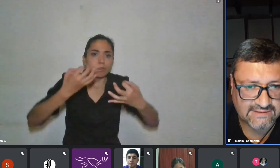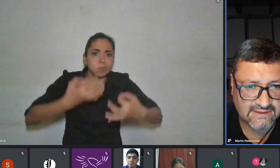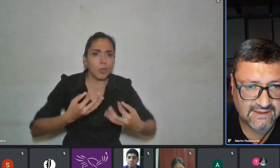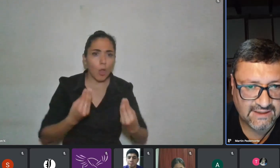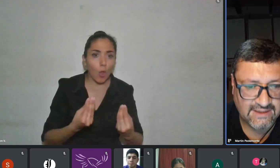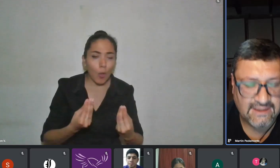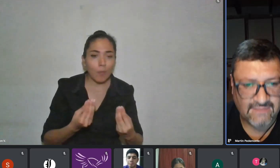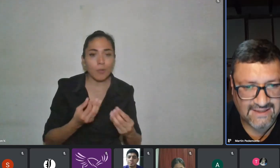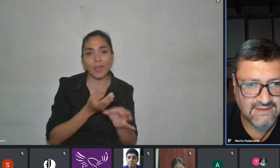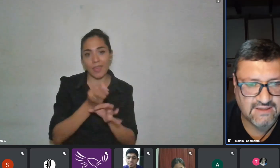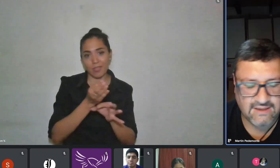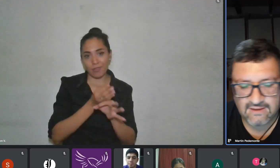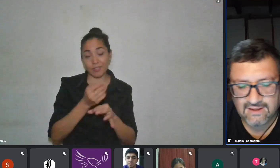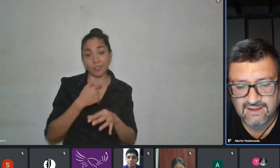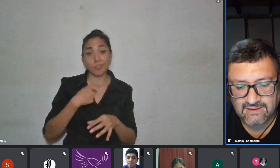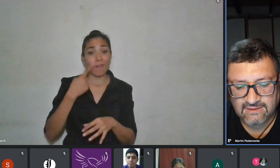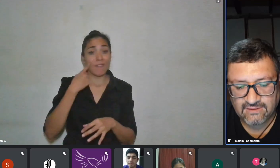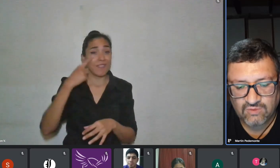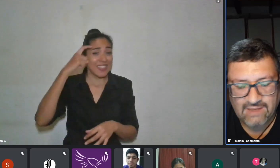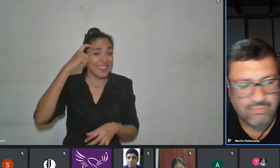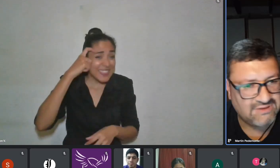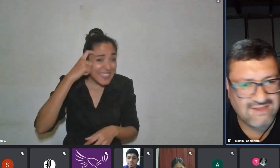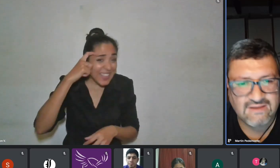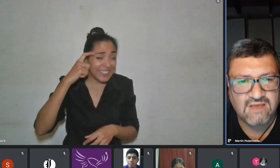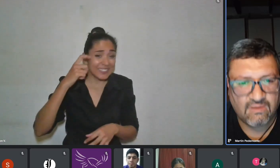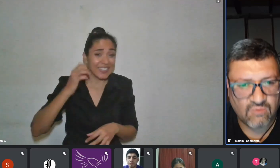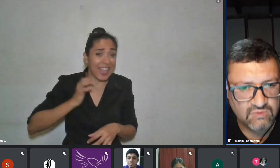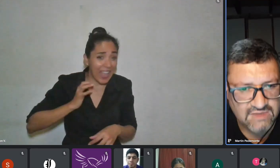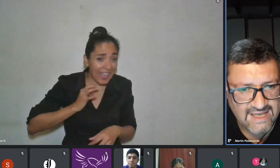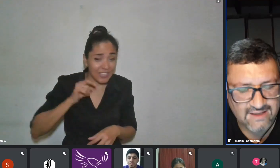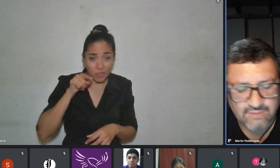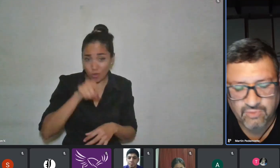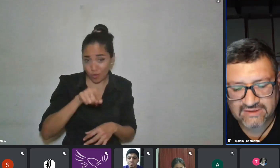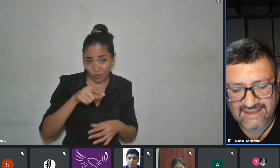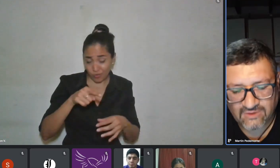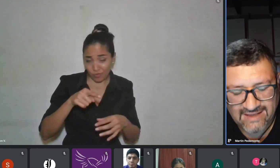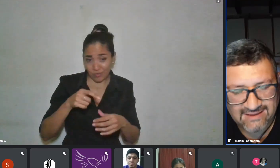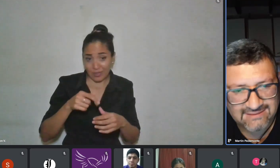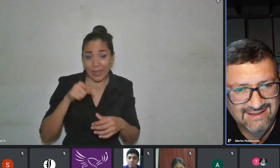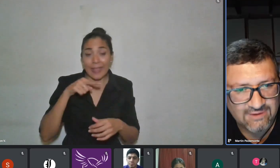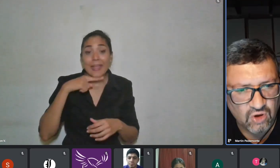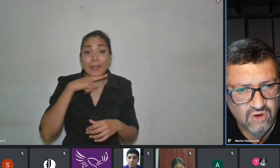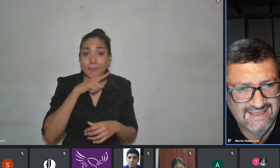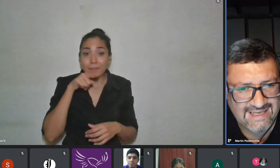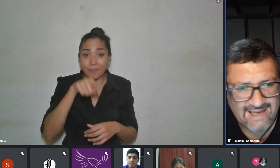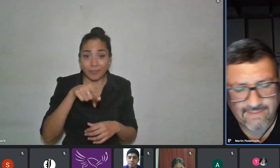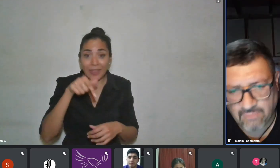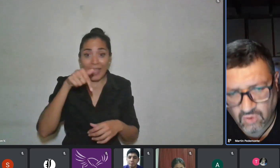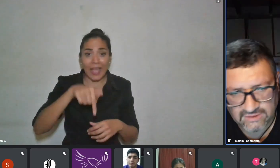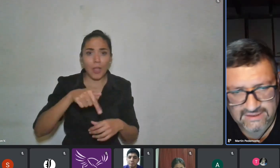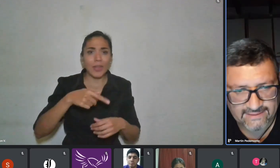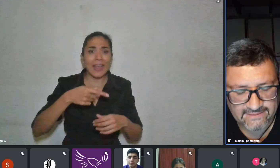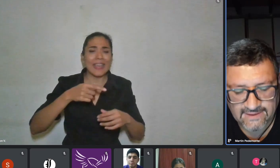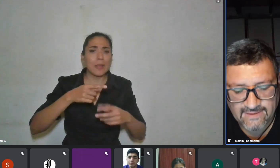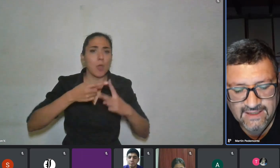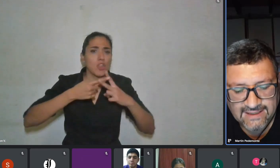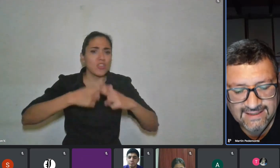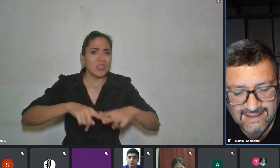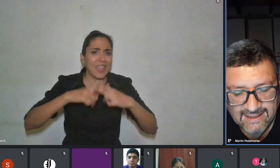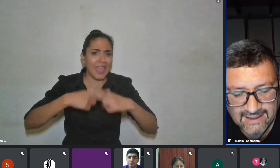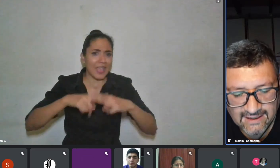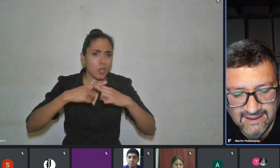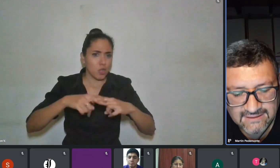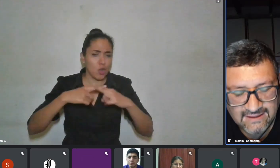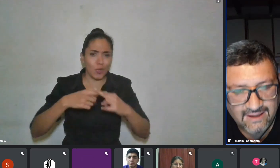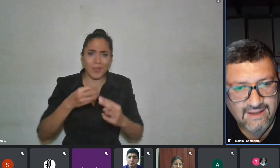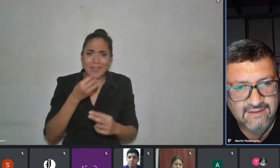años allá. Imagínense, una potencia mundial exportadora de tecnologías punta